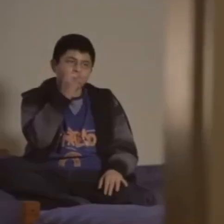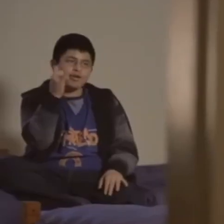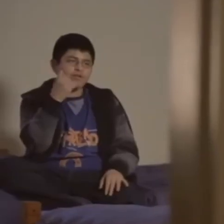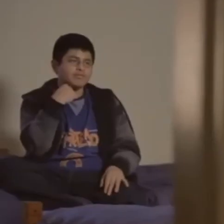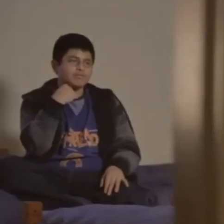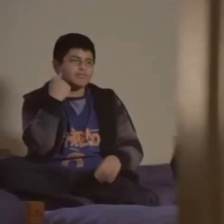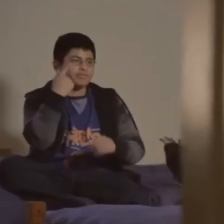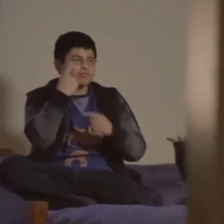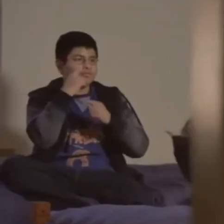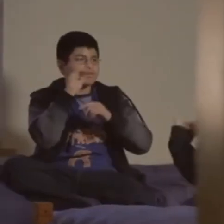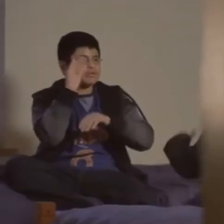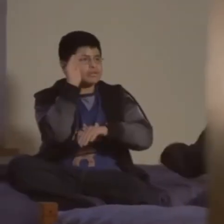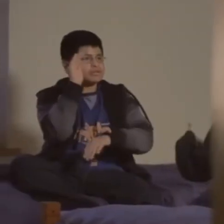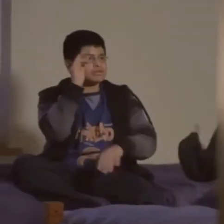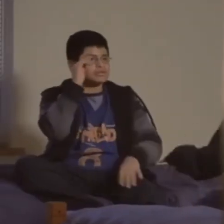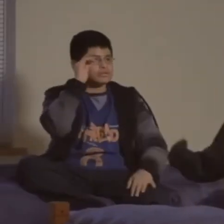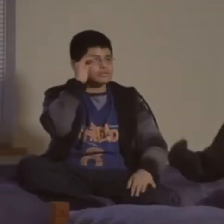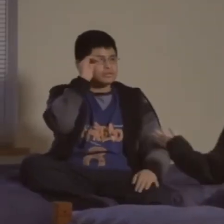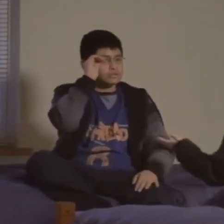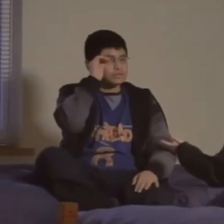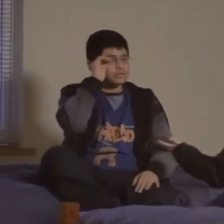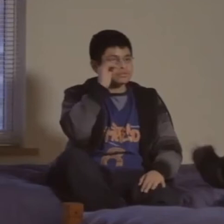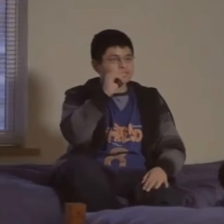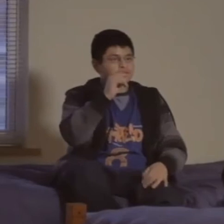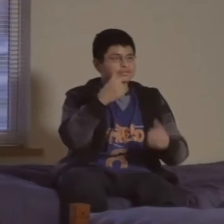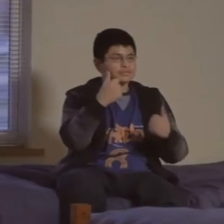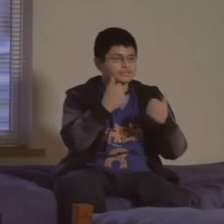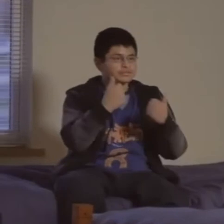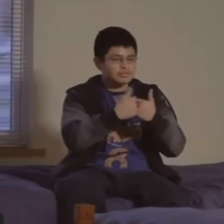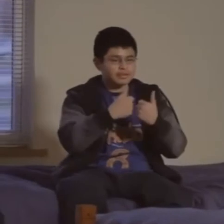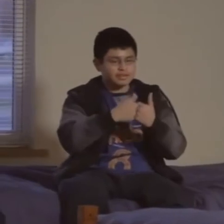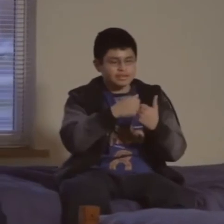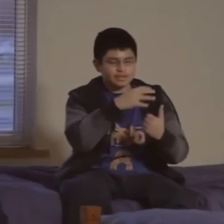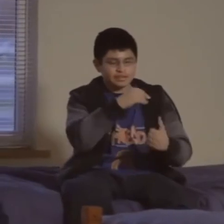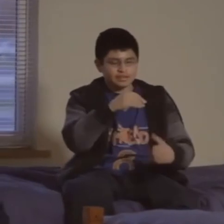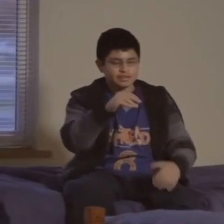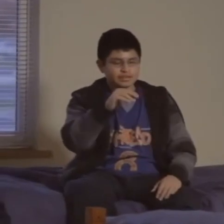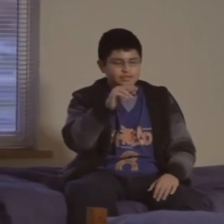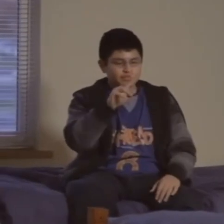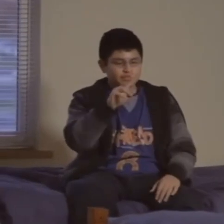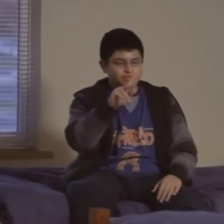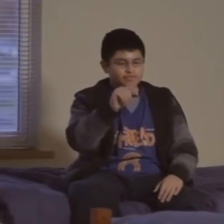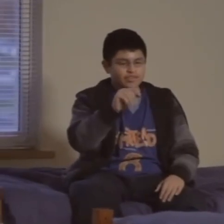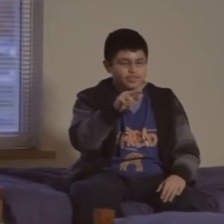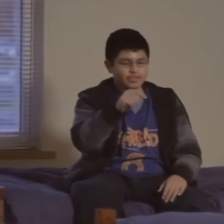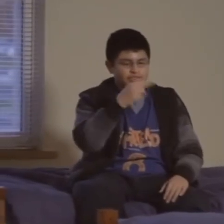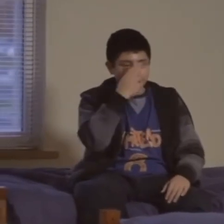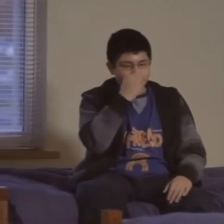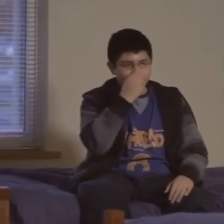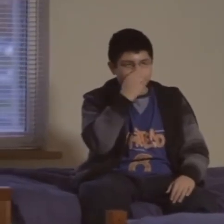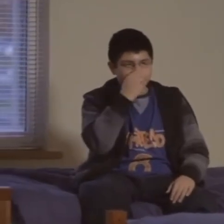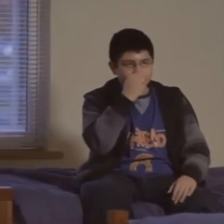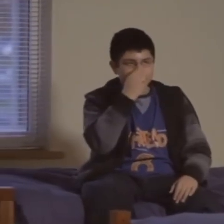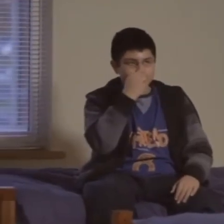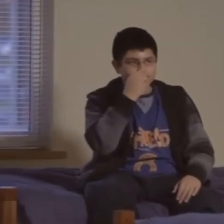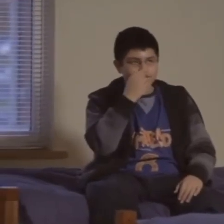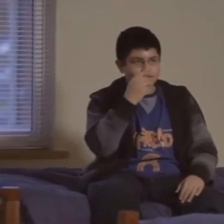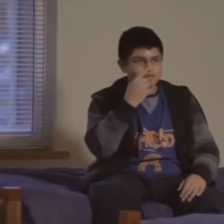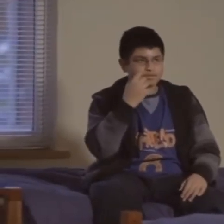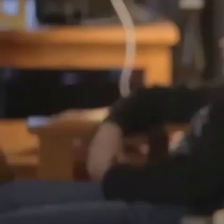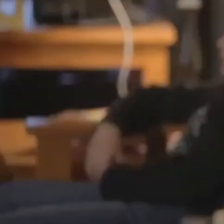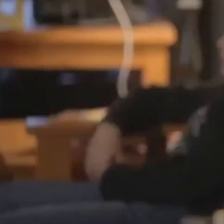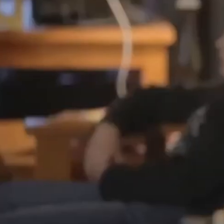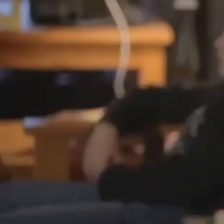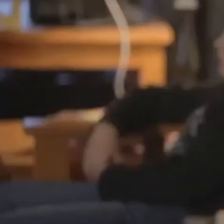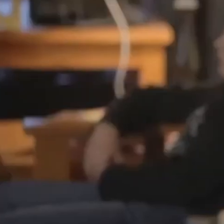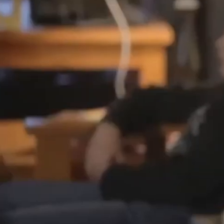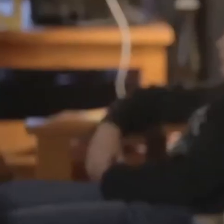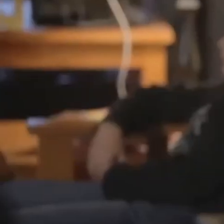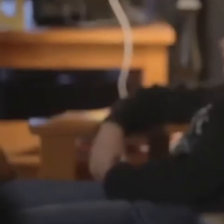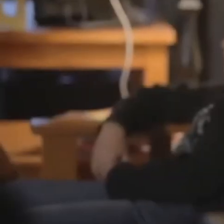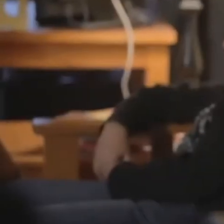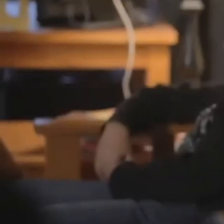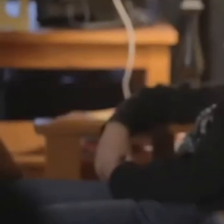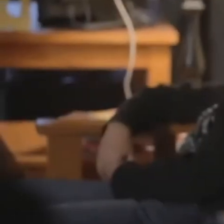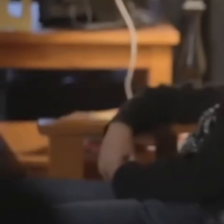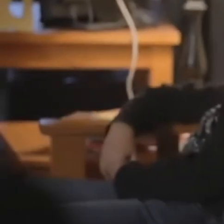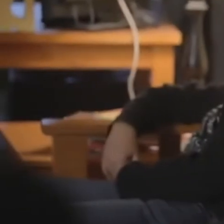en DSD también tienen la oportunidad de quedarse en residencias en el campo con la meta de crear un ambiente